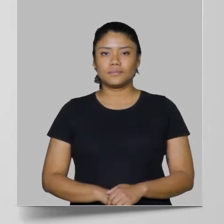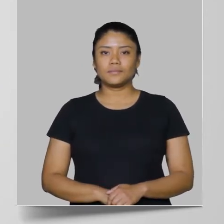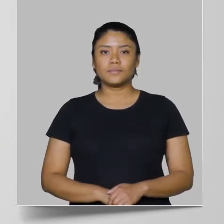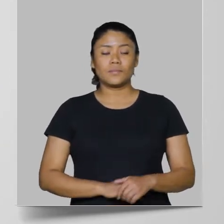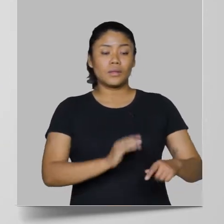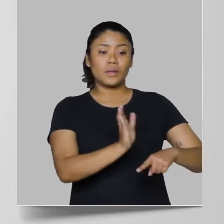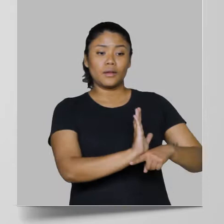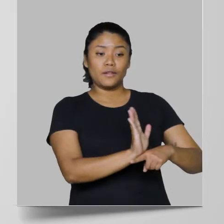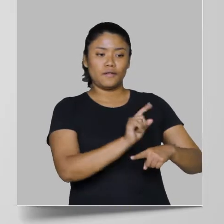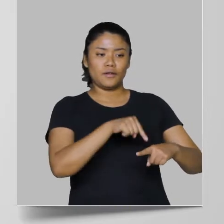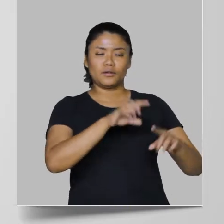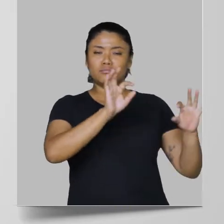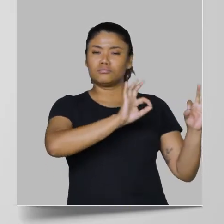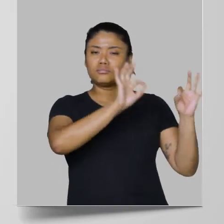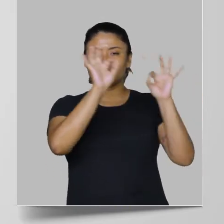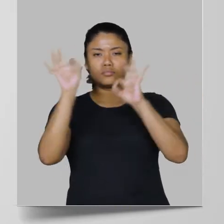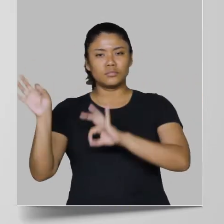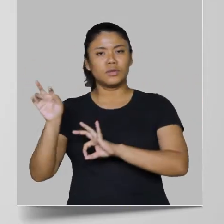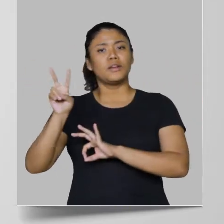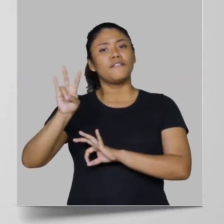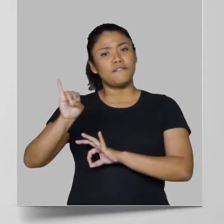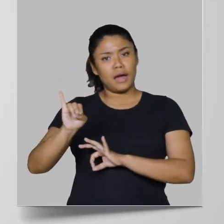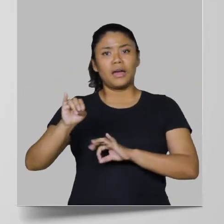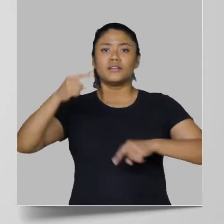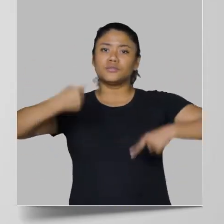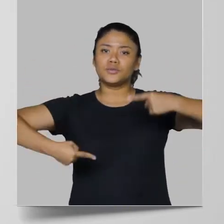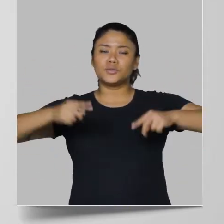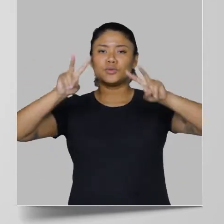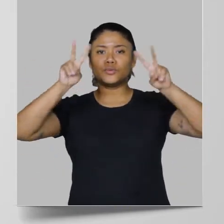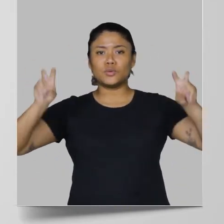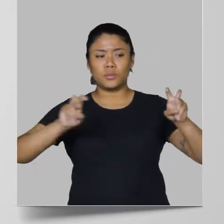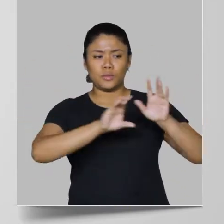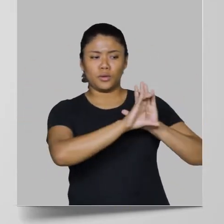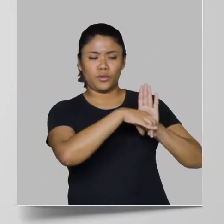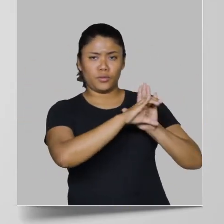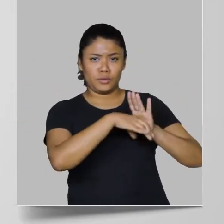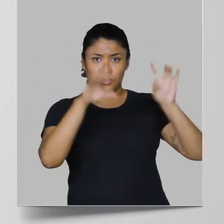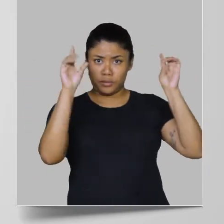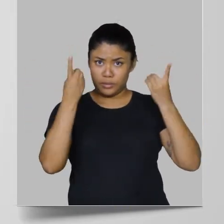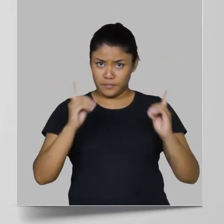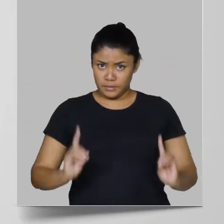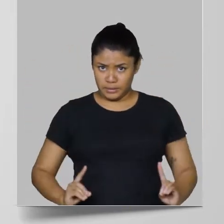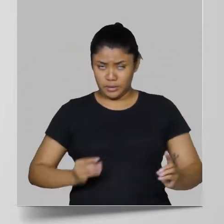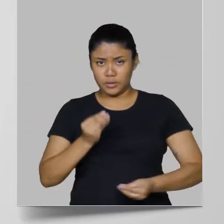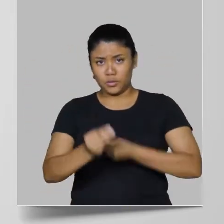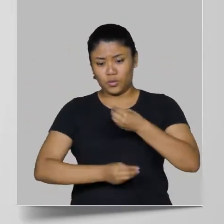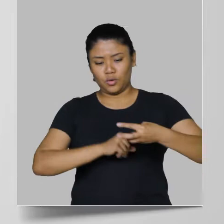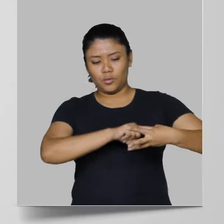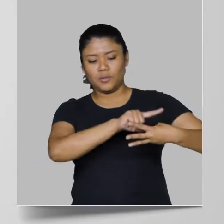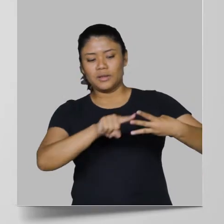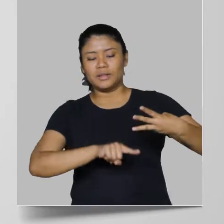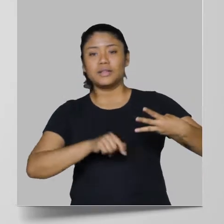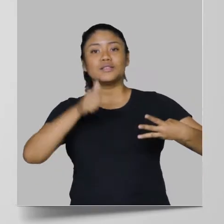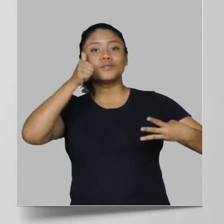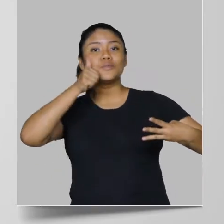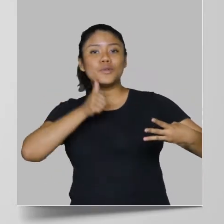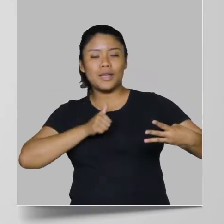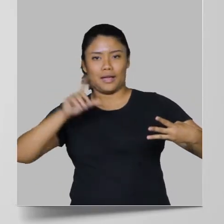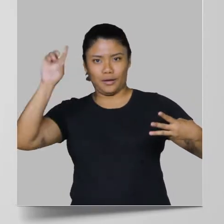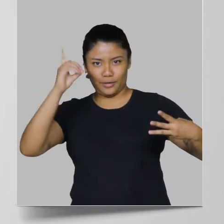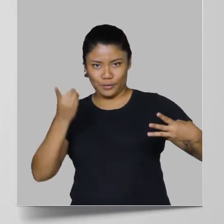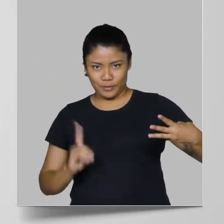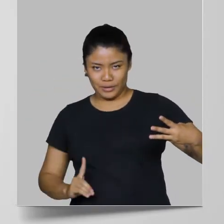Nesse vídeo, vocês serão apresentados ao conceito da deficiência a partir da história de vida e experiência de 3 mulheres com